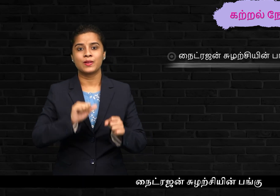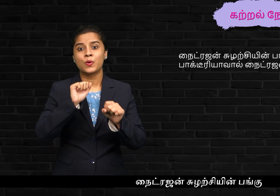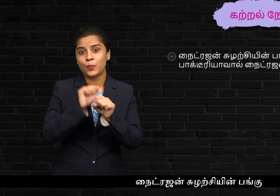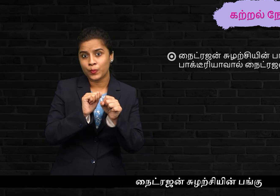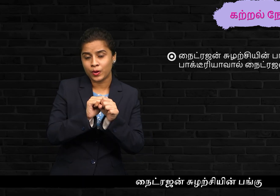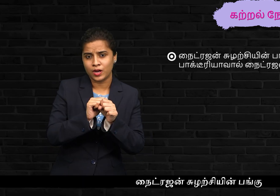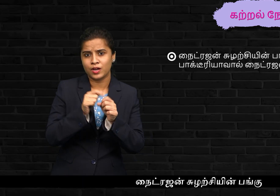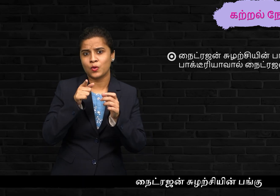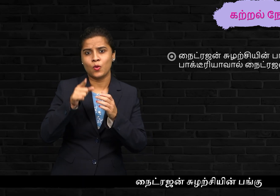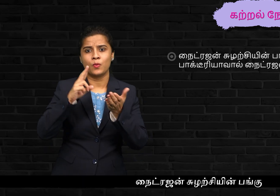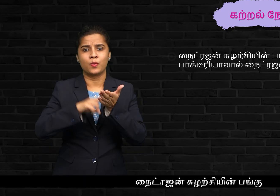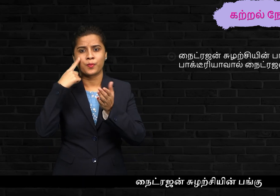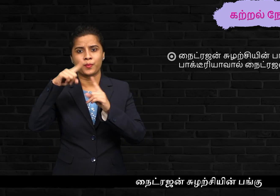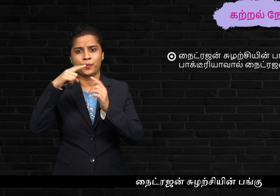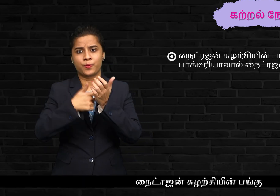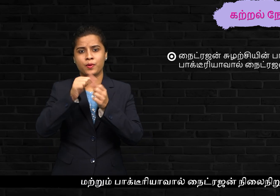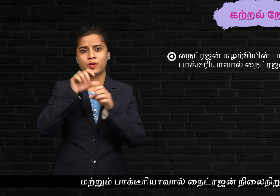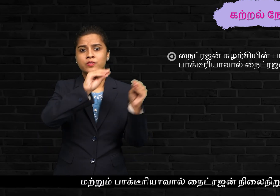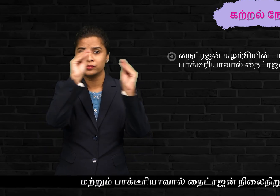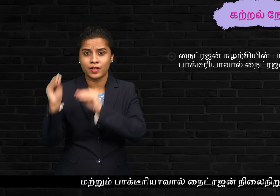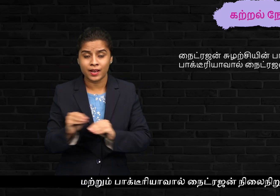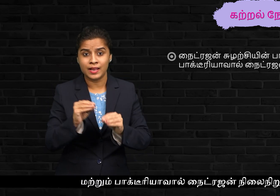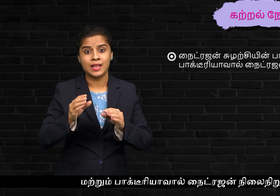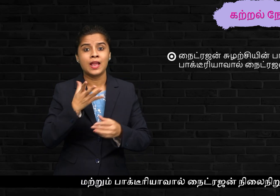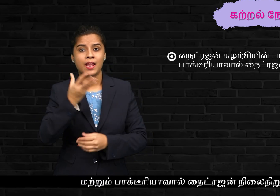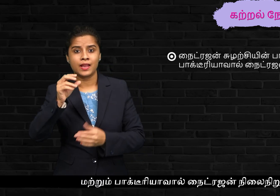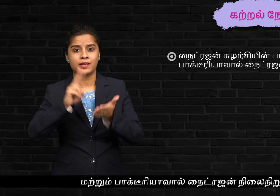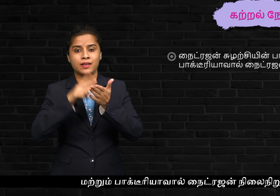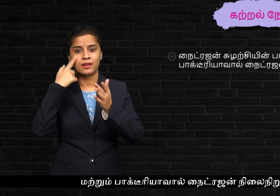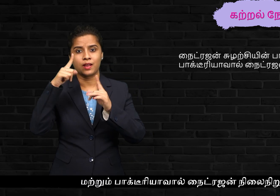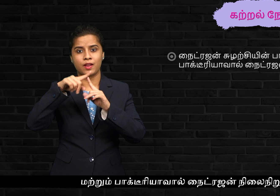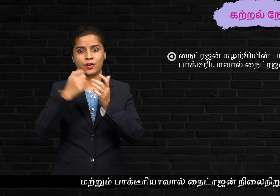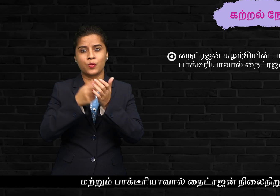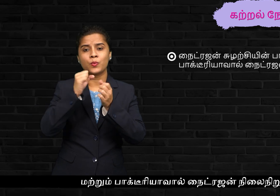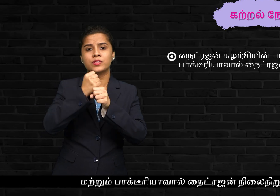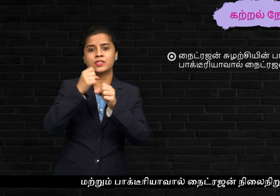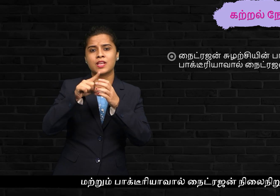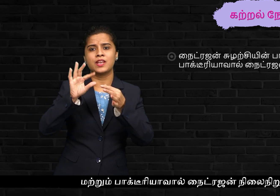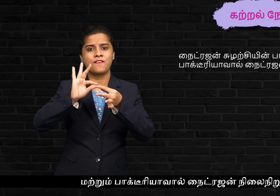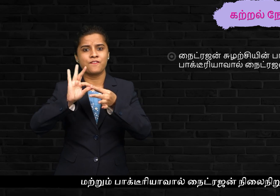நைட்ரஜன் சுழற்சியின் பங்கு மற்றும் பாக்டீரியாவால் நைட்ரஜன் நிலைநிறுத்தல்,